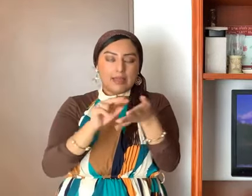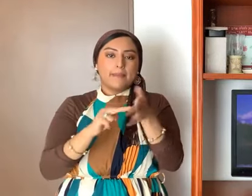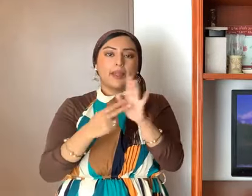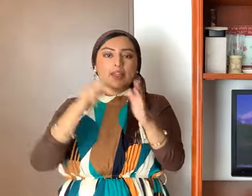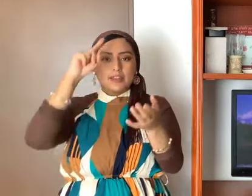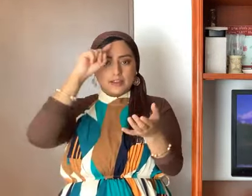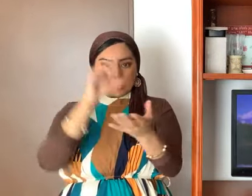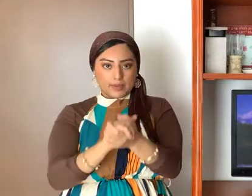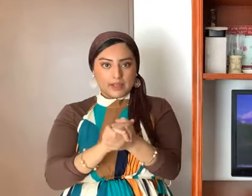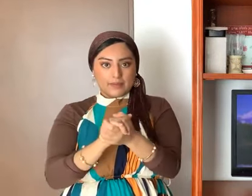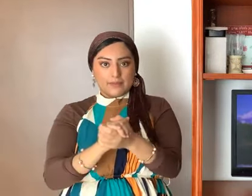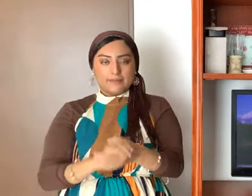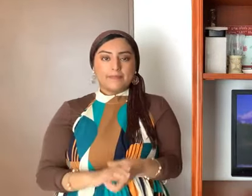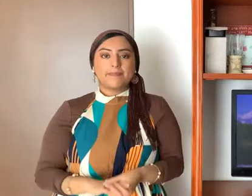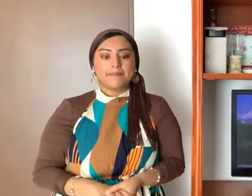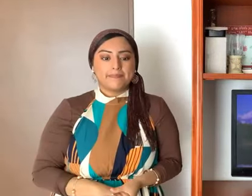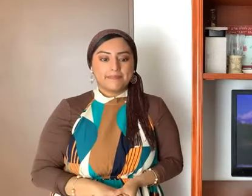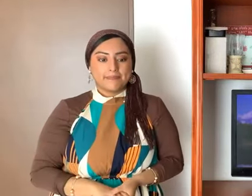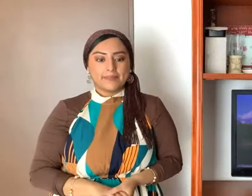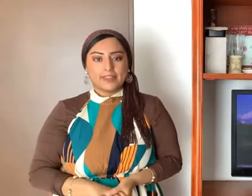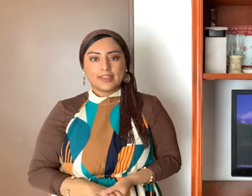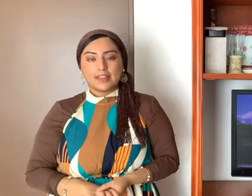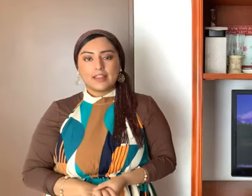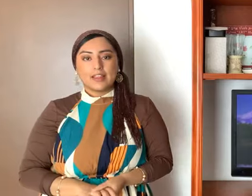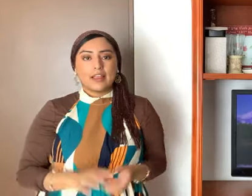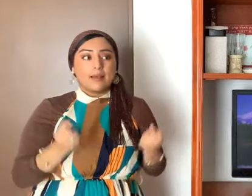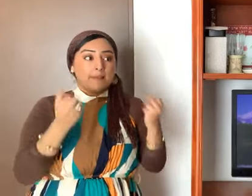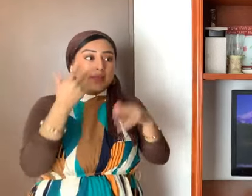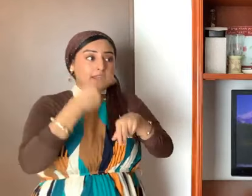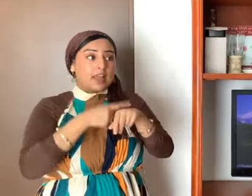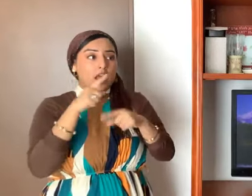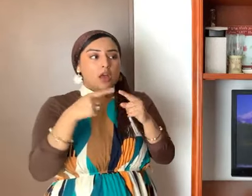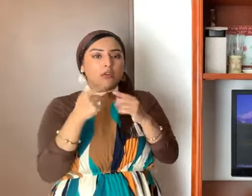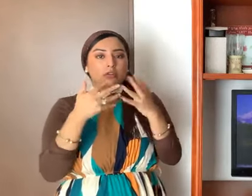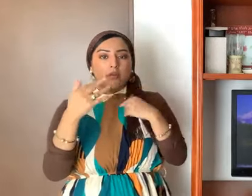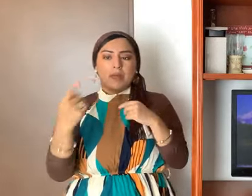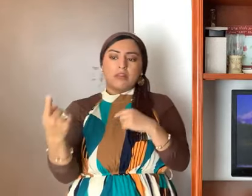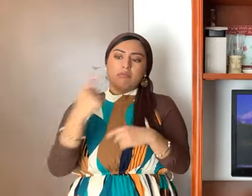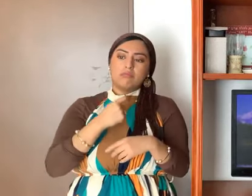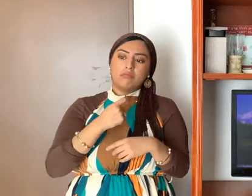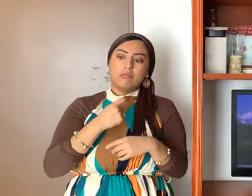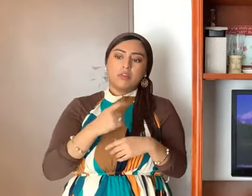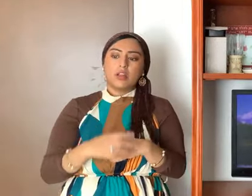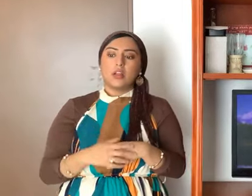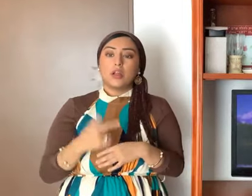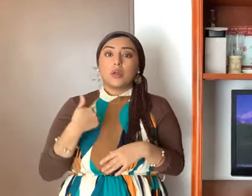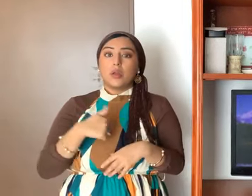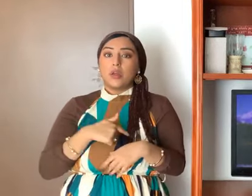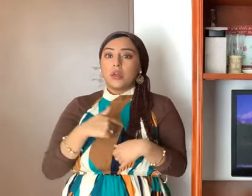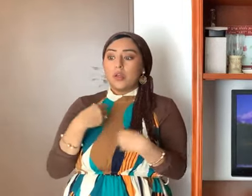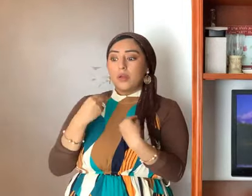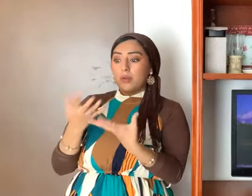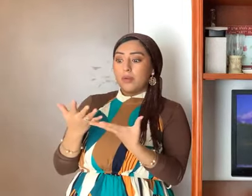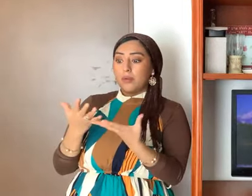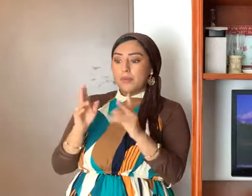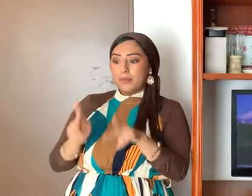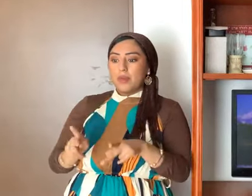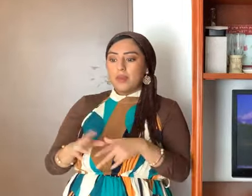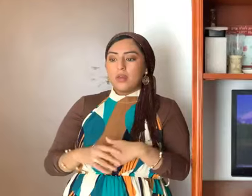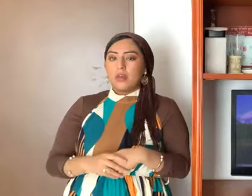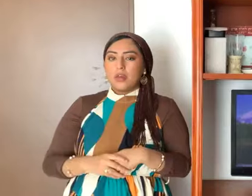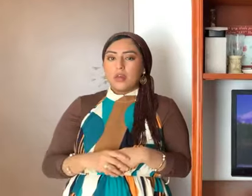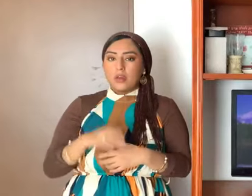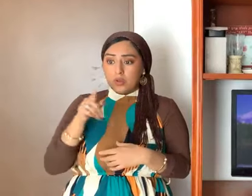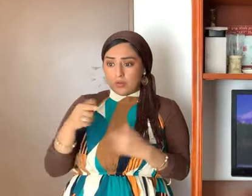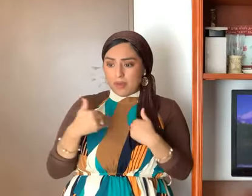creer. Muchas veces, cuando nos piden un consejo, les comentamos a las almas, digo,